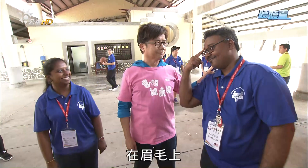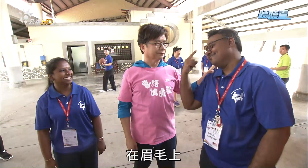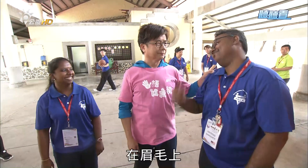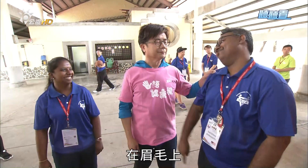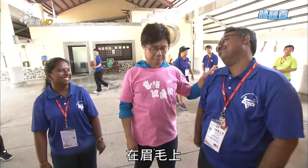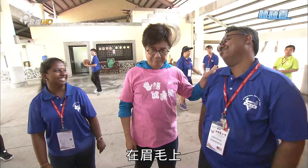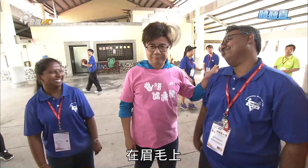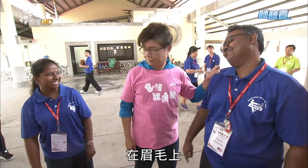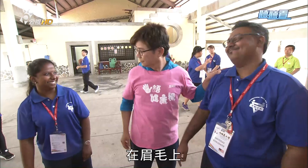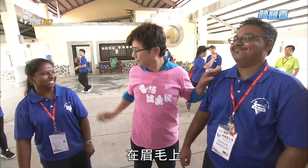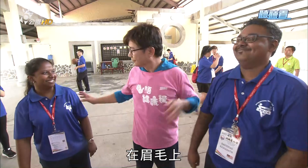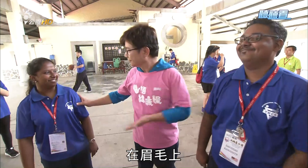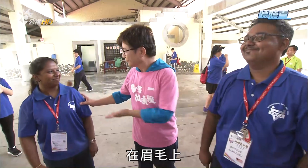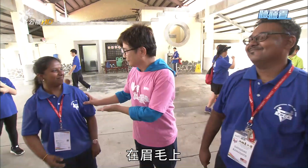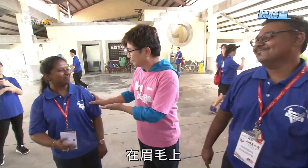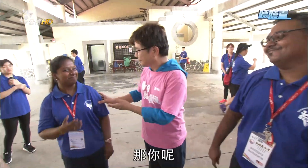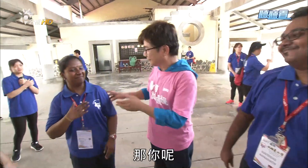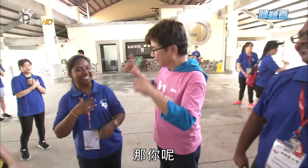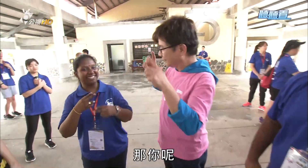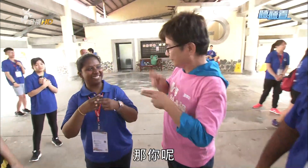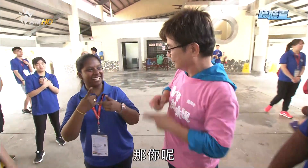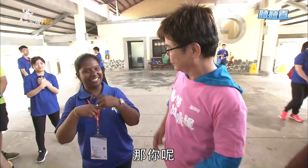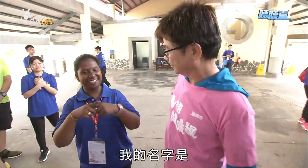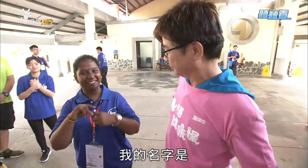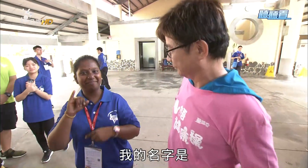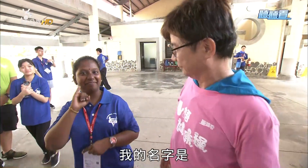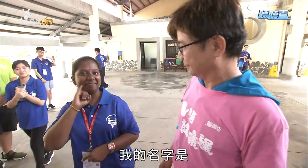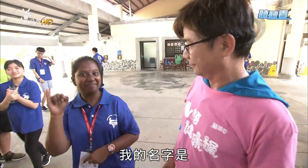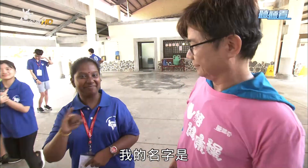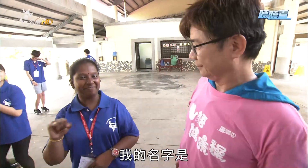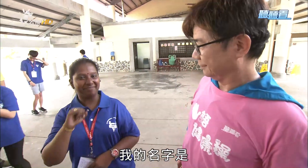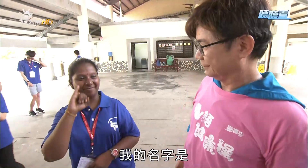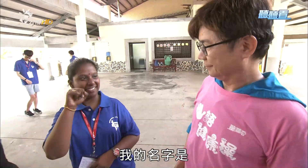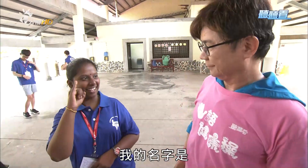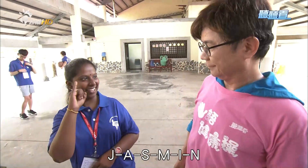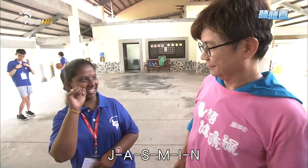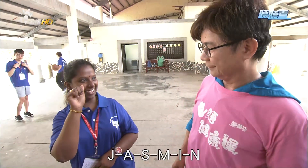在眉毛上。那你呢？ 我的名字是